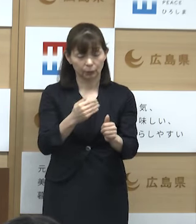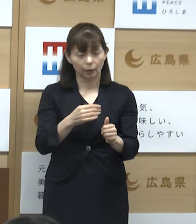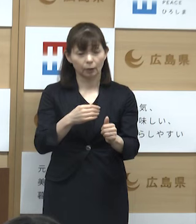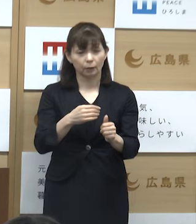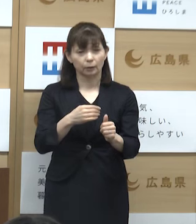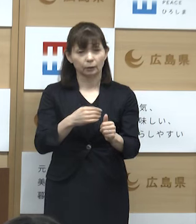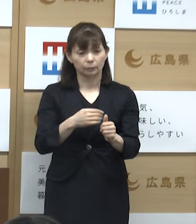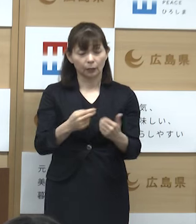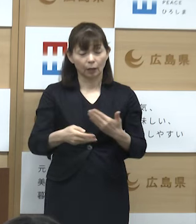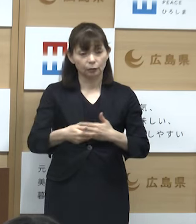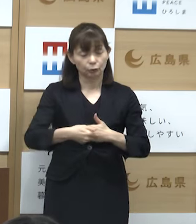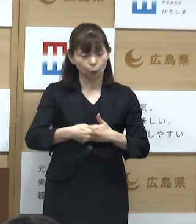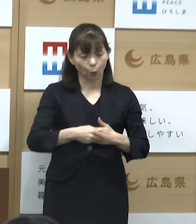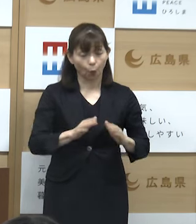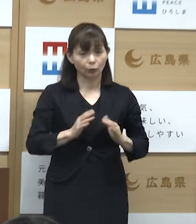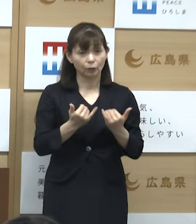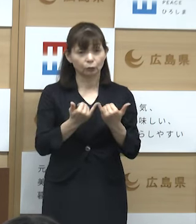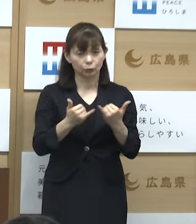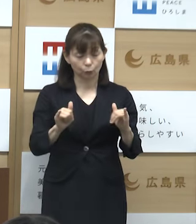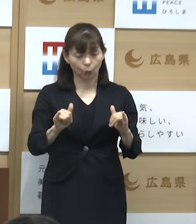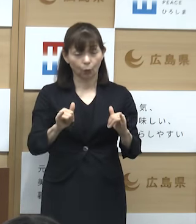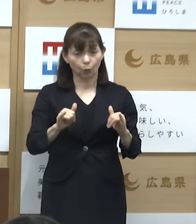をして、